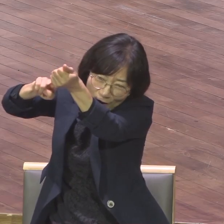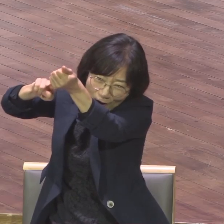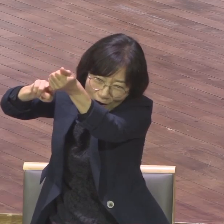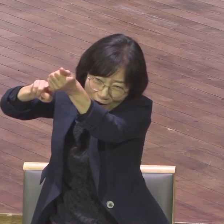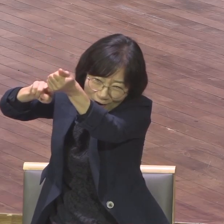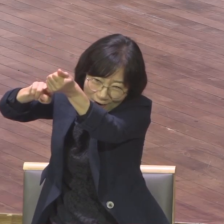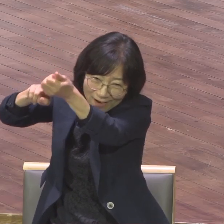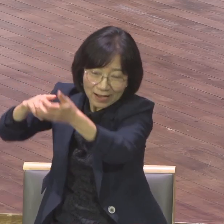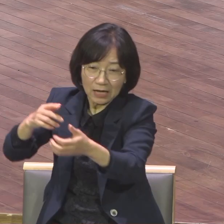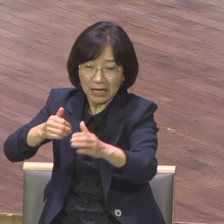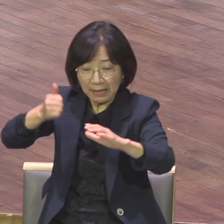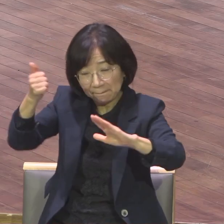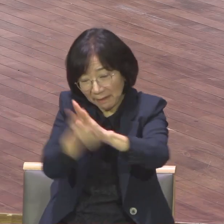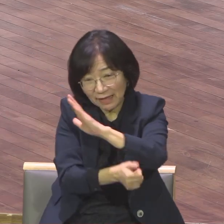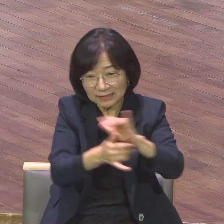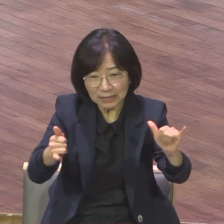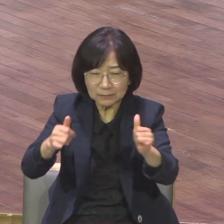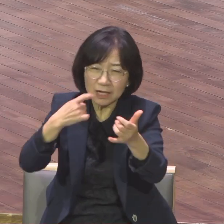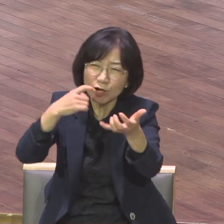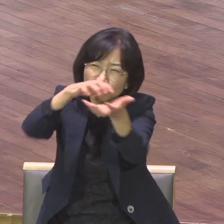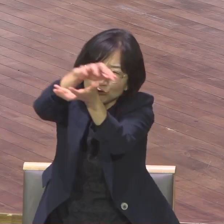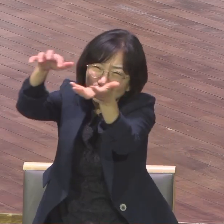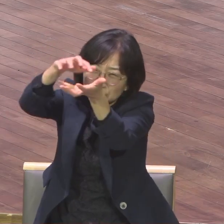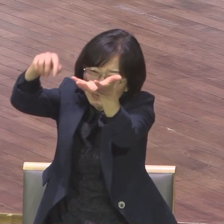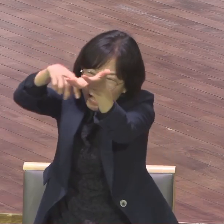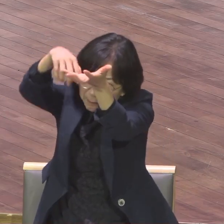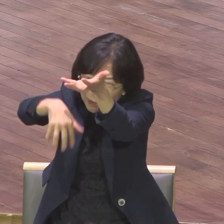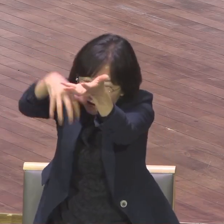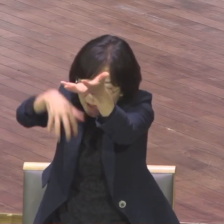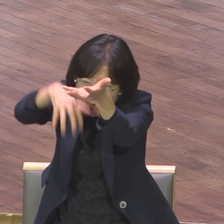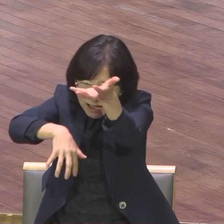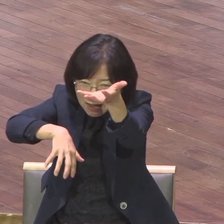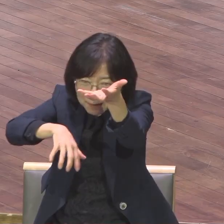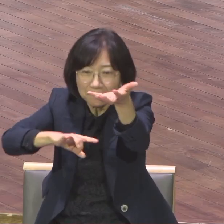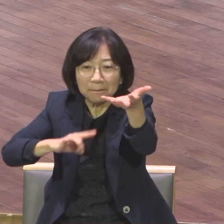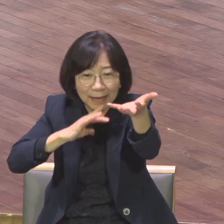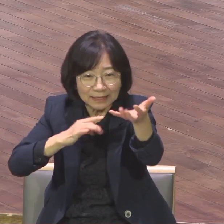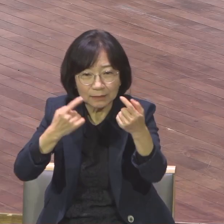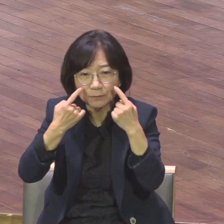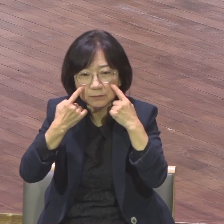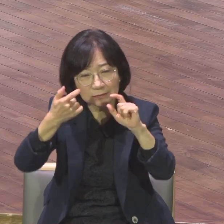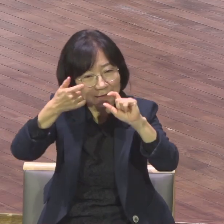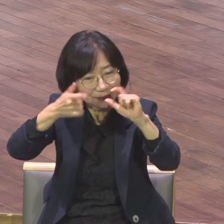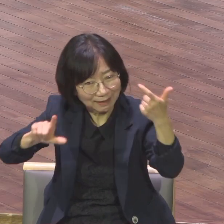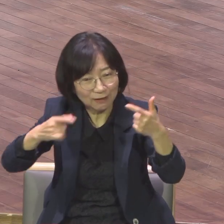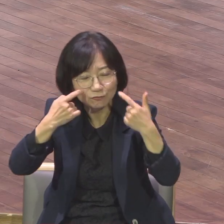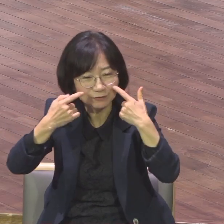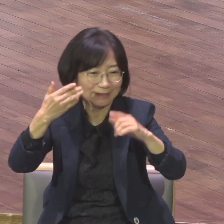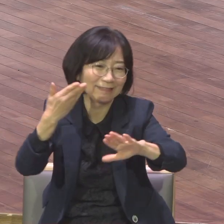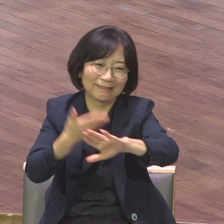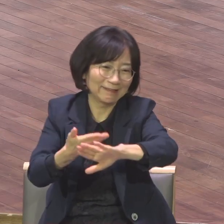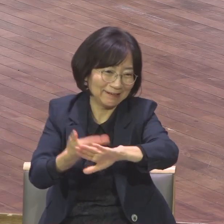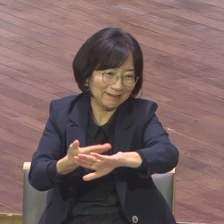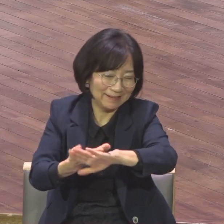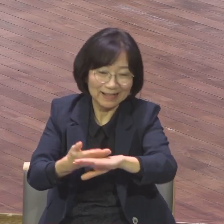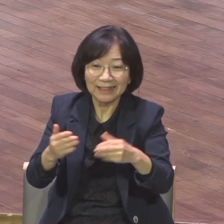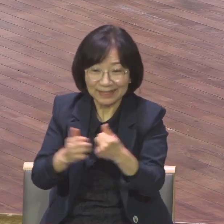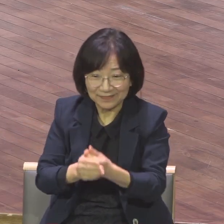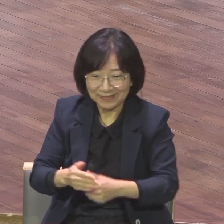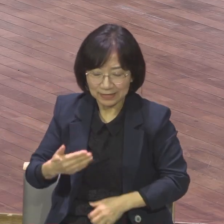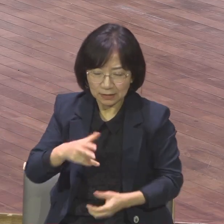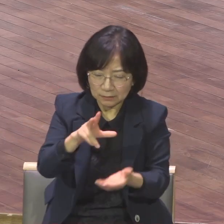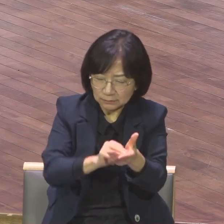자, 우리 형제 모든 성도들, 모든 문제 사건 속에서 내게